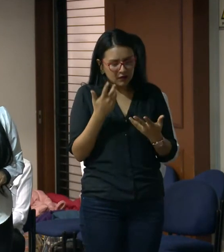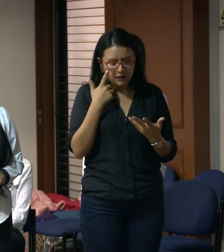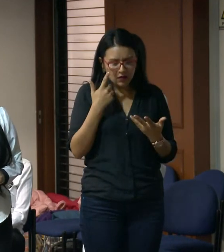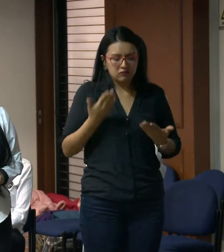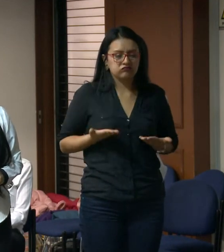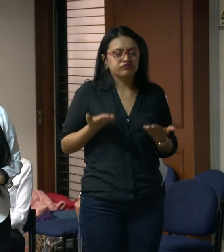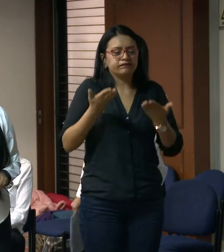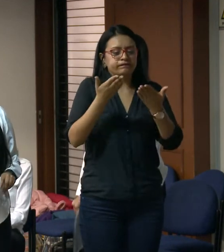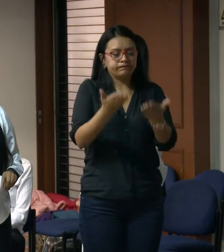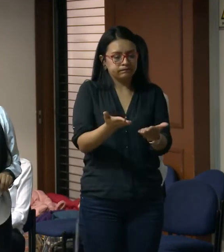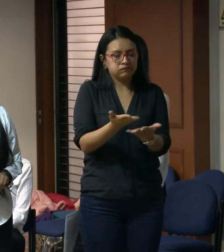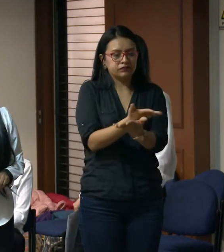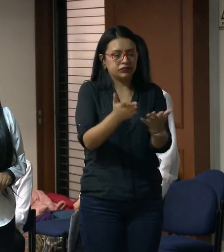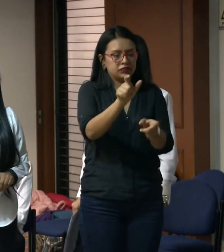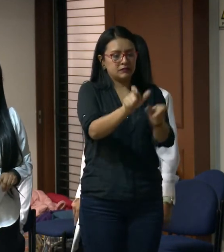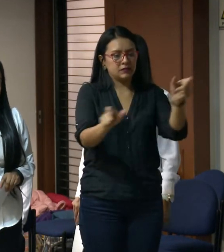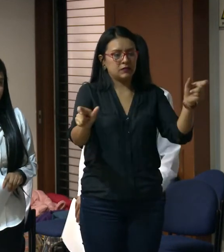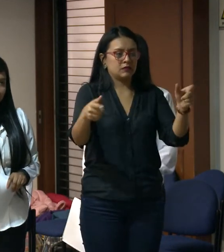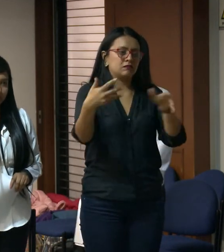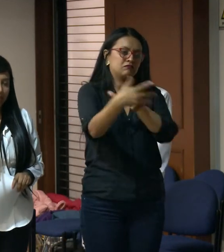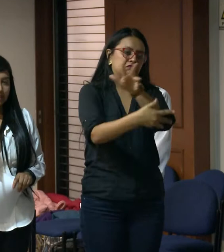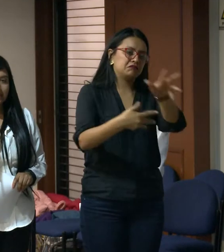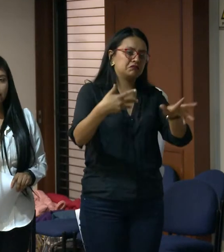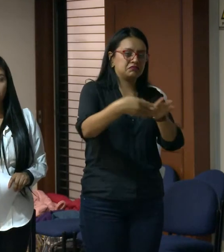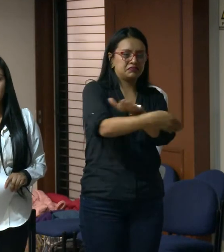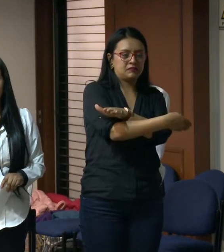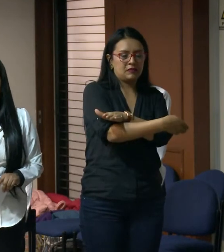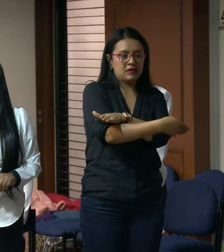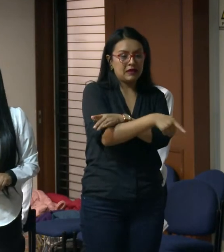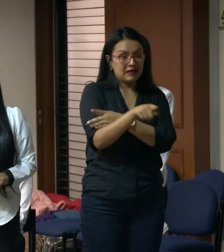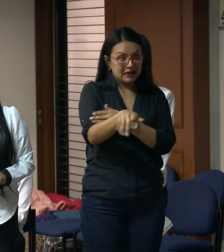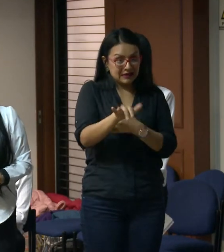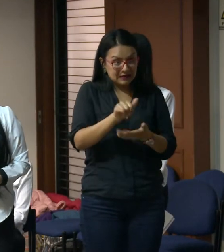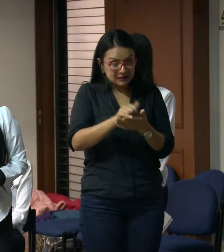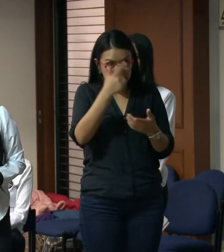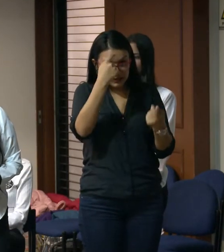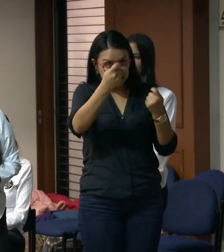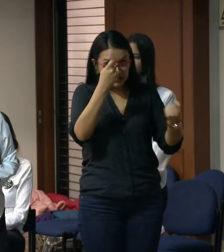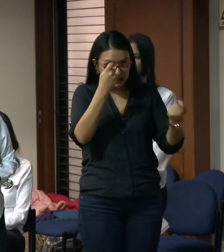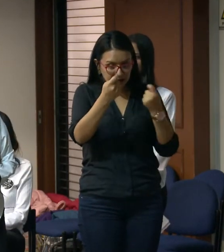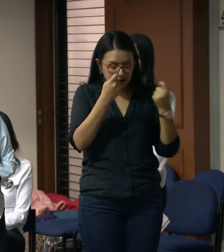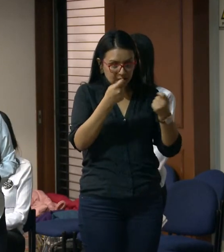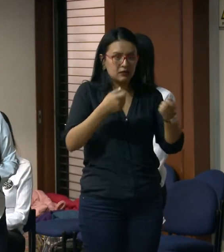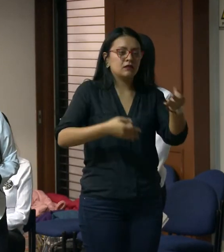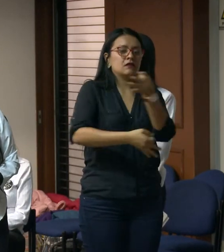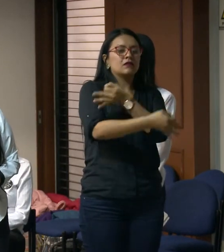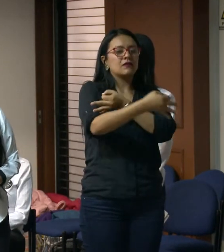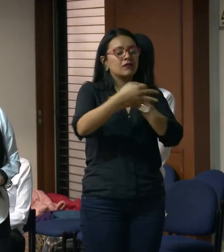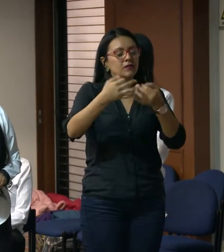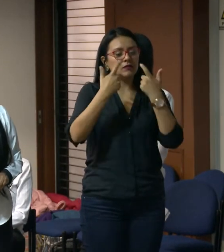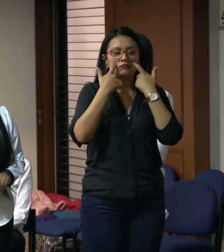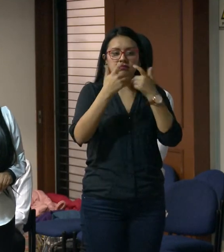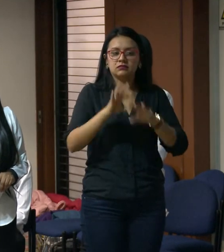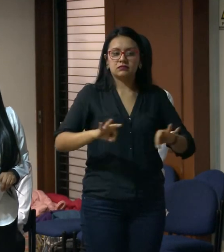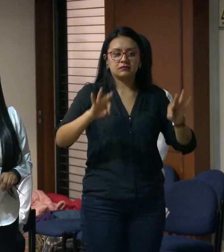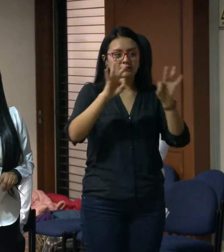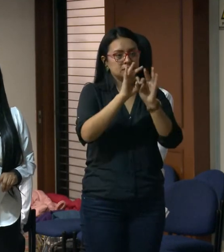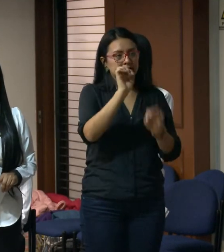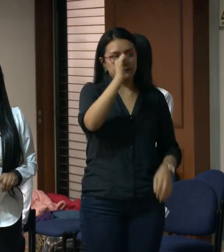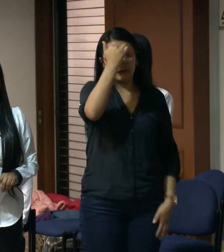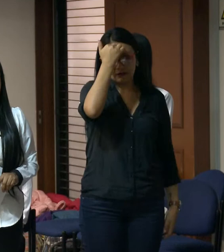ellos ofrecen al público que allí asiste. Es así como estas estrategias se convierten en algo vital y